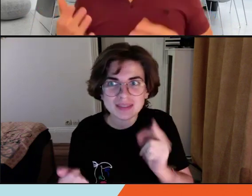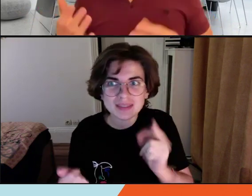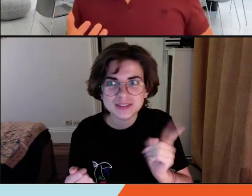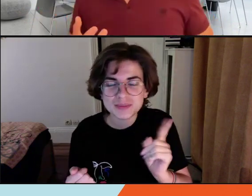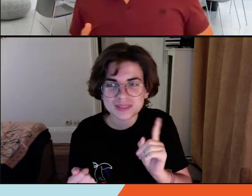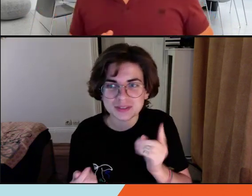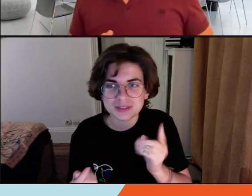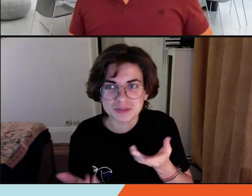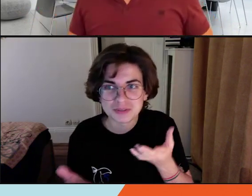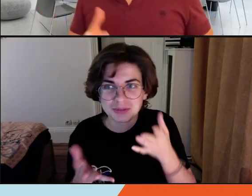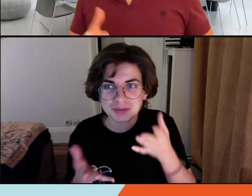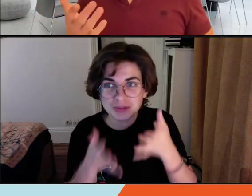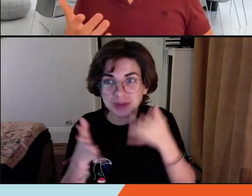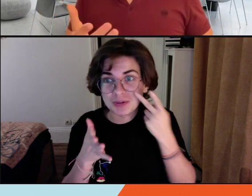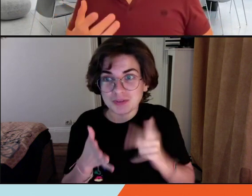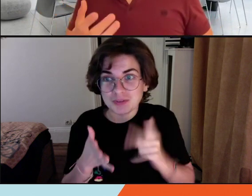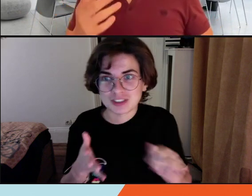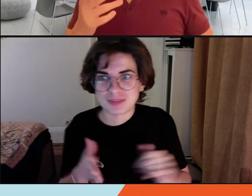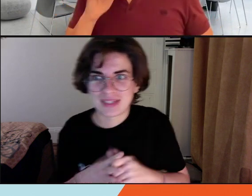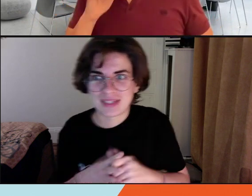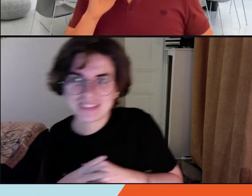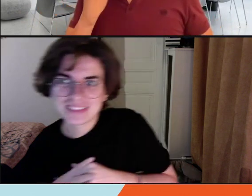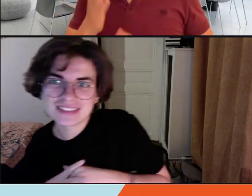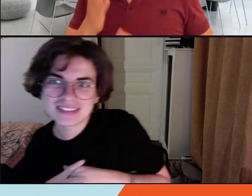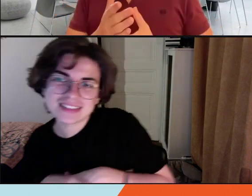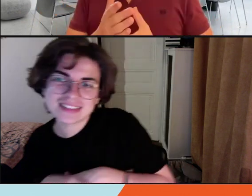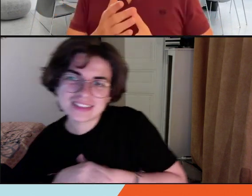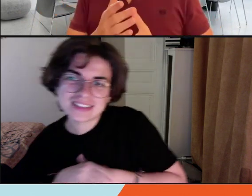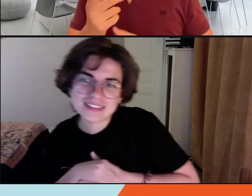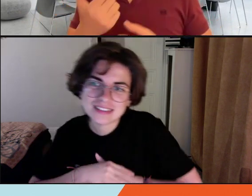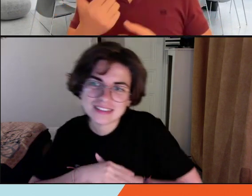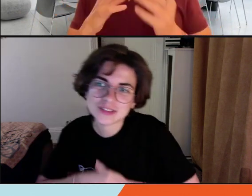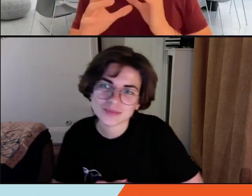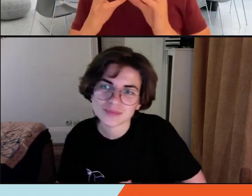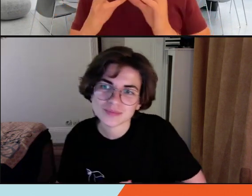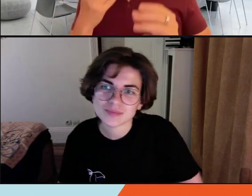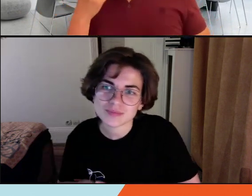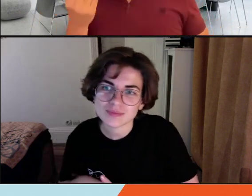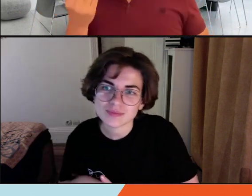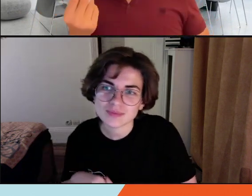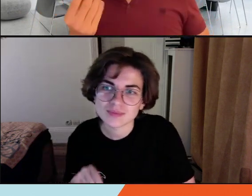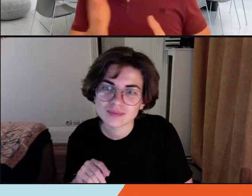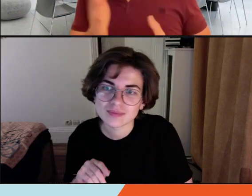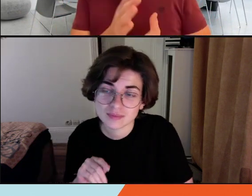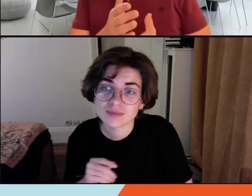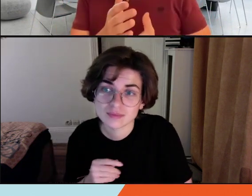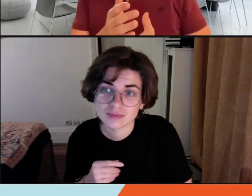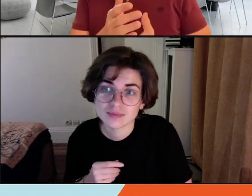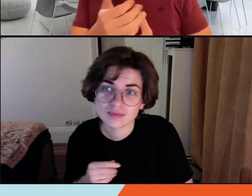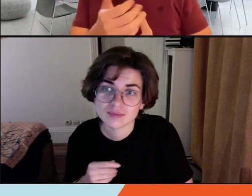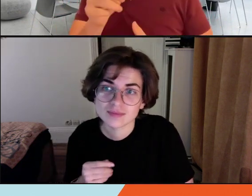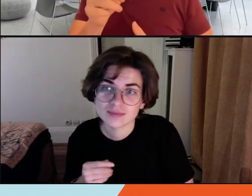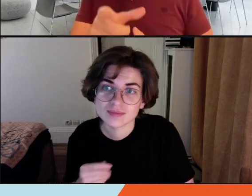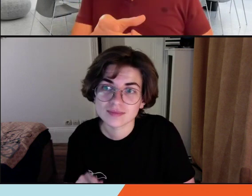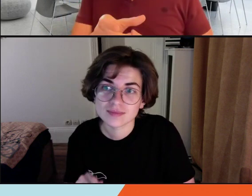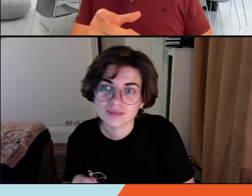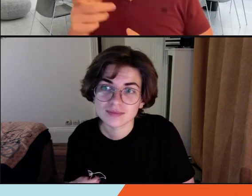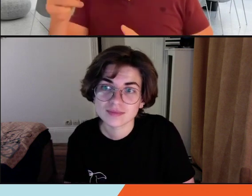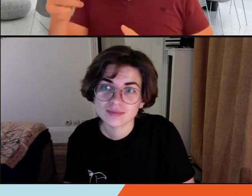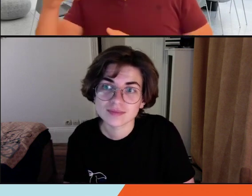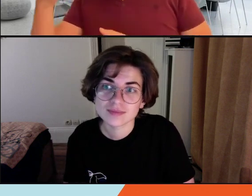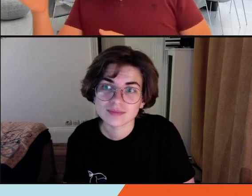que Ouais. jamais. Pourquoi? Parce que c'est une conversation humaine entre une personne